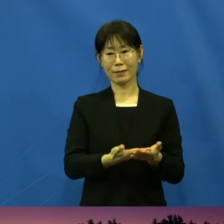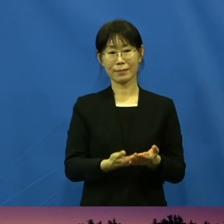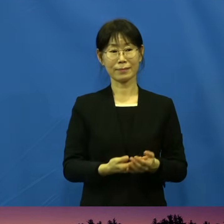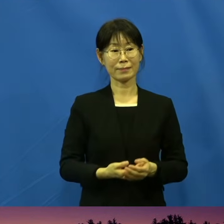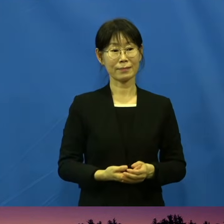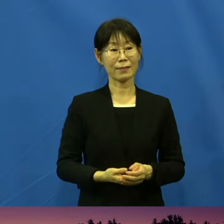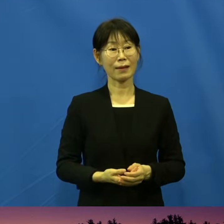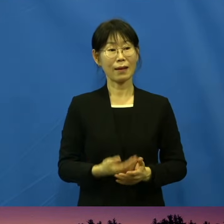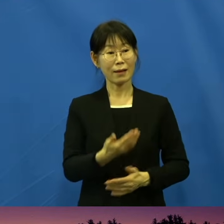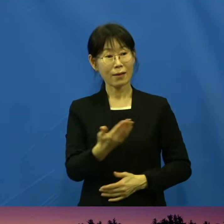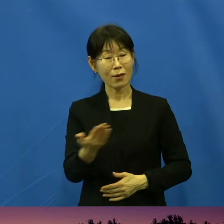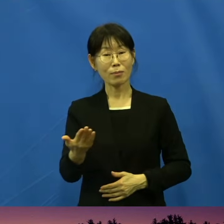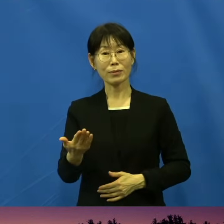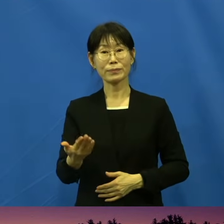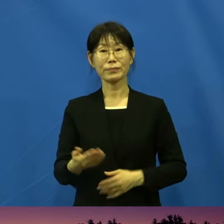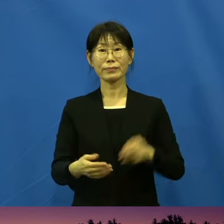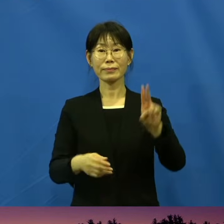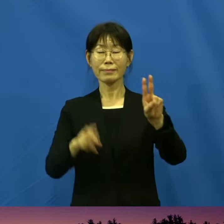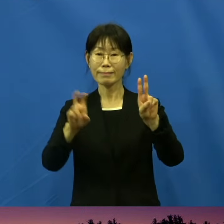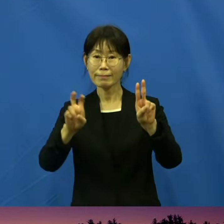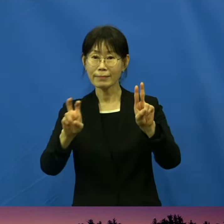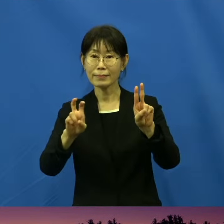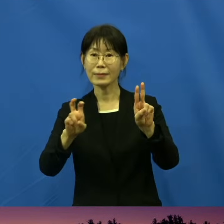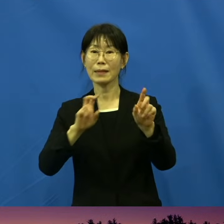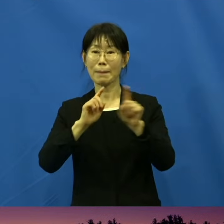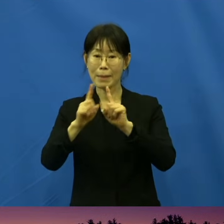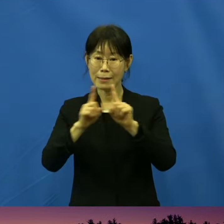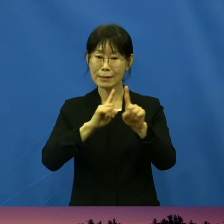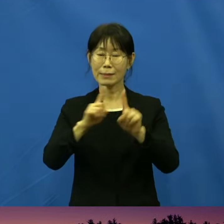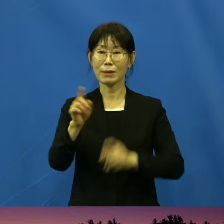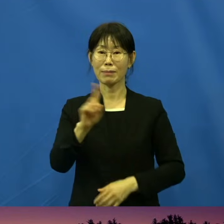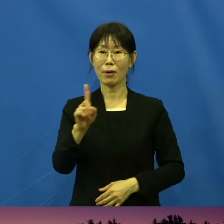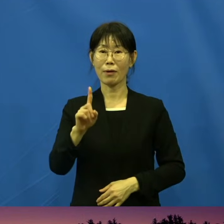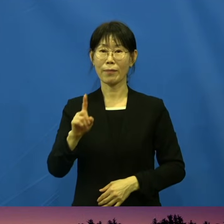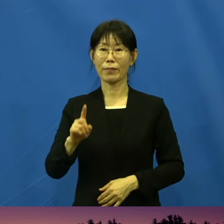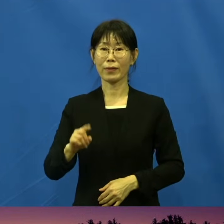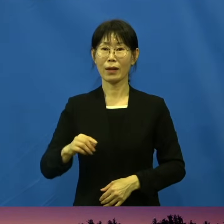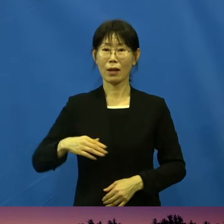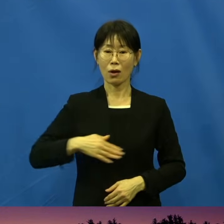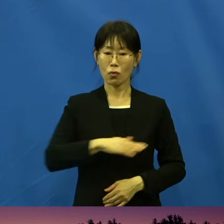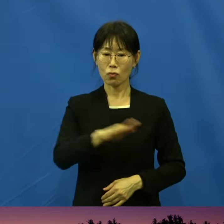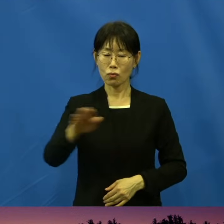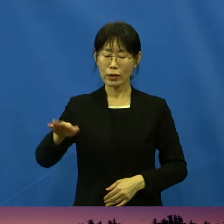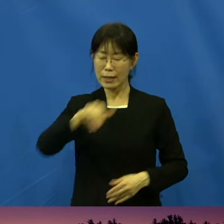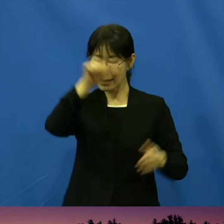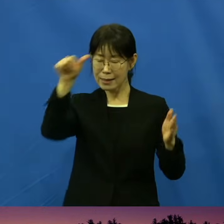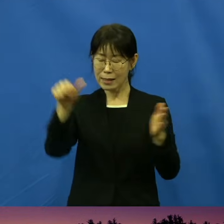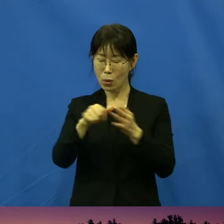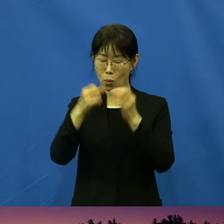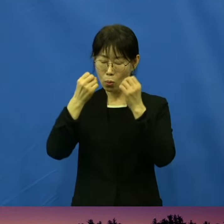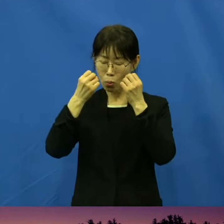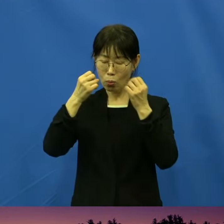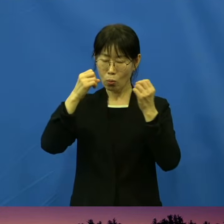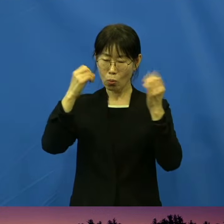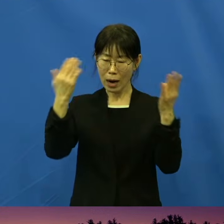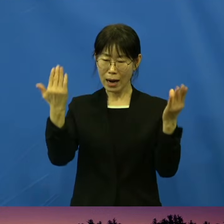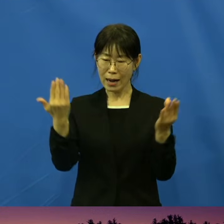여러분, 이때 이 20장은요, 2장 20절은요, 우리를 완전히 새로운 삶을 살게 만들어요.